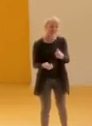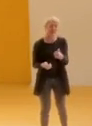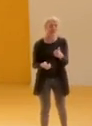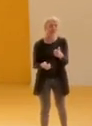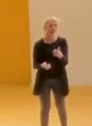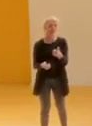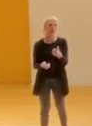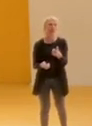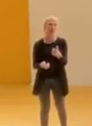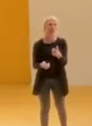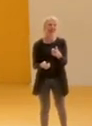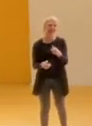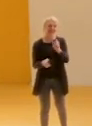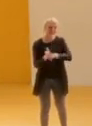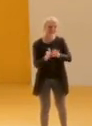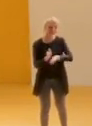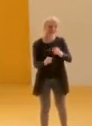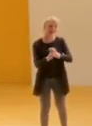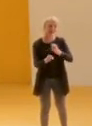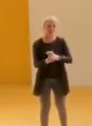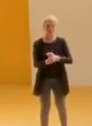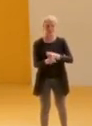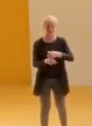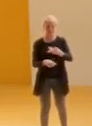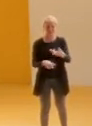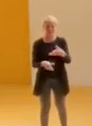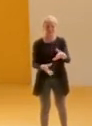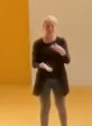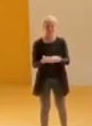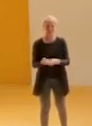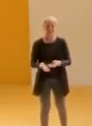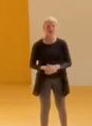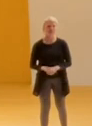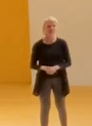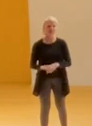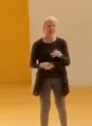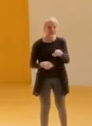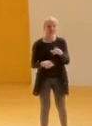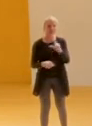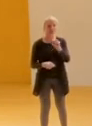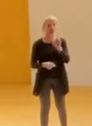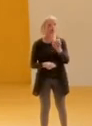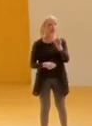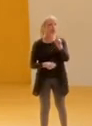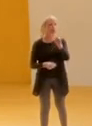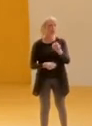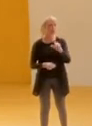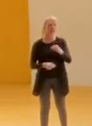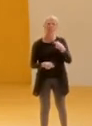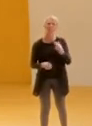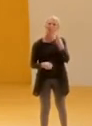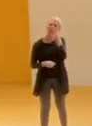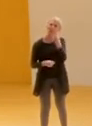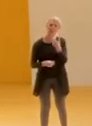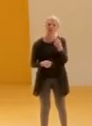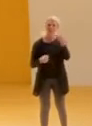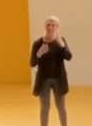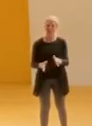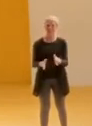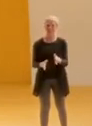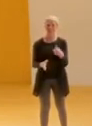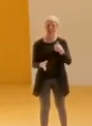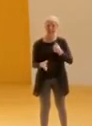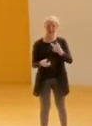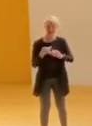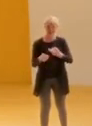taki szeregowy pracownik mógłby sobie pozwolić araskop stwierdził A tak nie będzie a ja zrobię zegarki które będą zdecydowanie